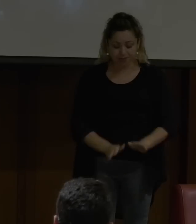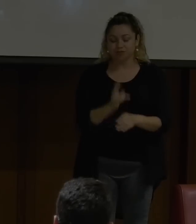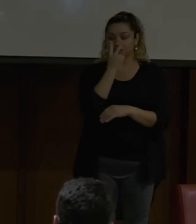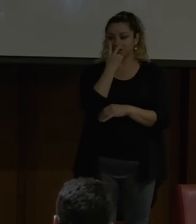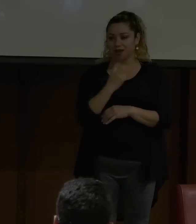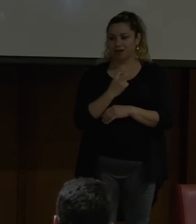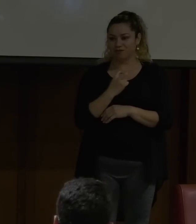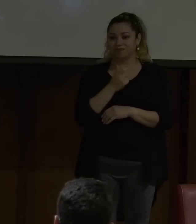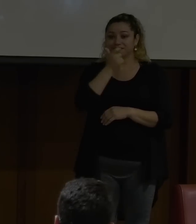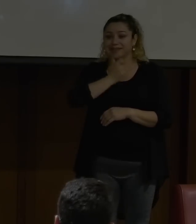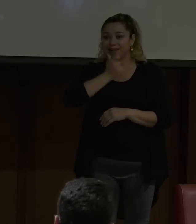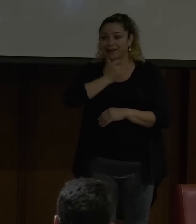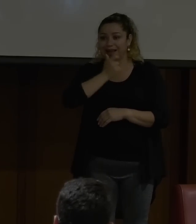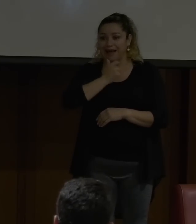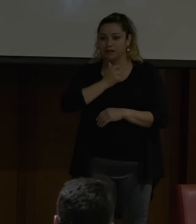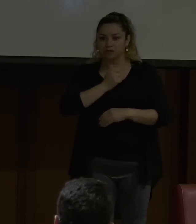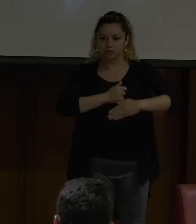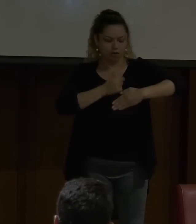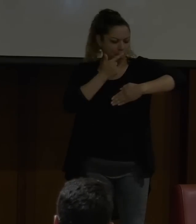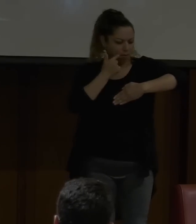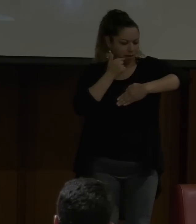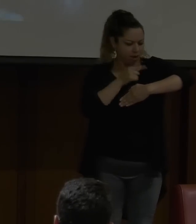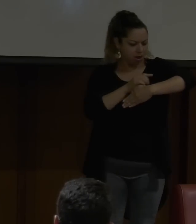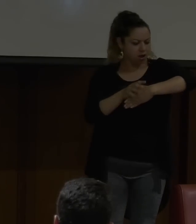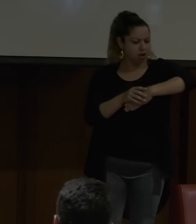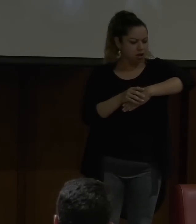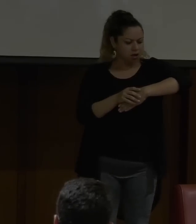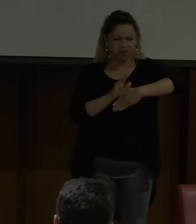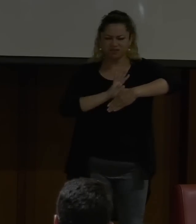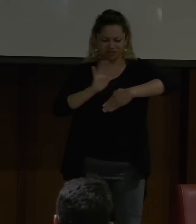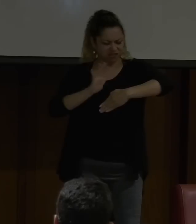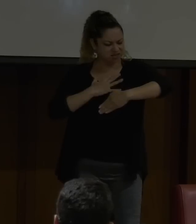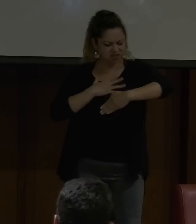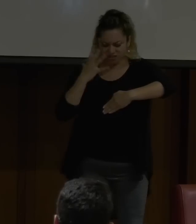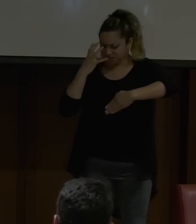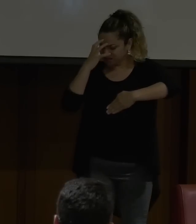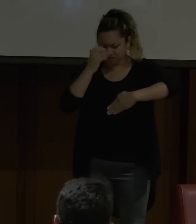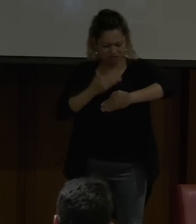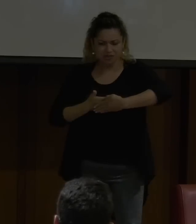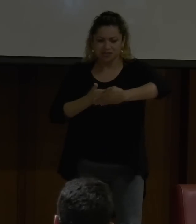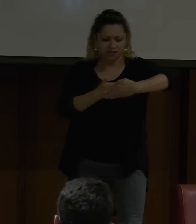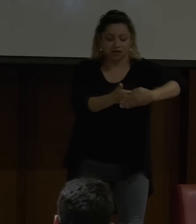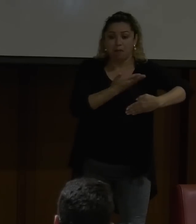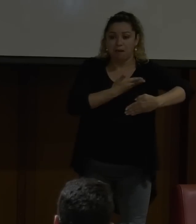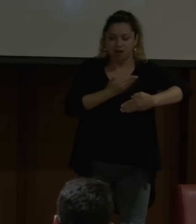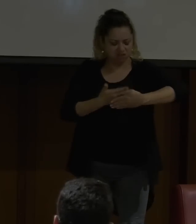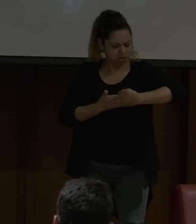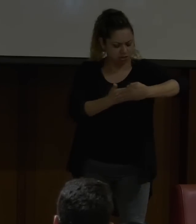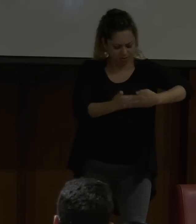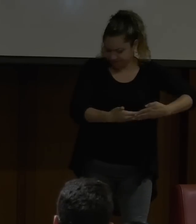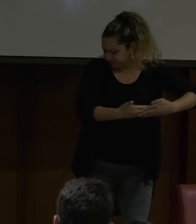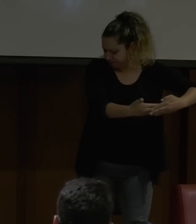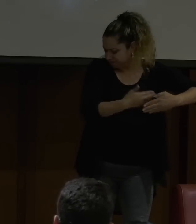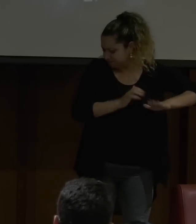Rápidamente su rostro palideció. En carreras se lo devolvió a su madre, y a partir de entonces prácticamente lo hizo por